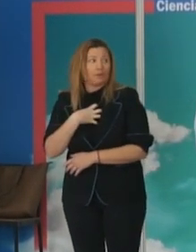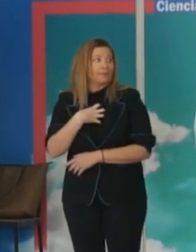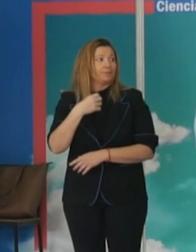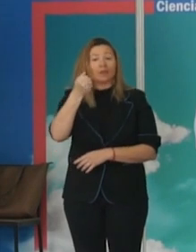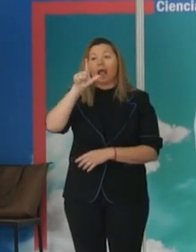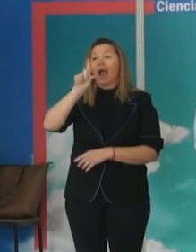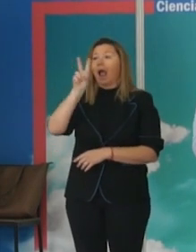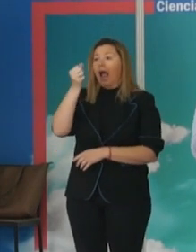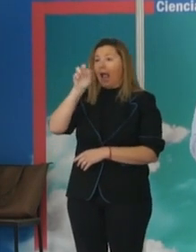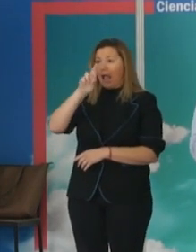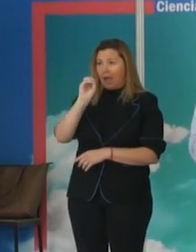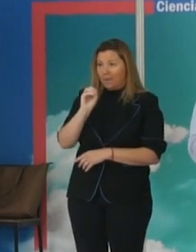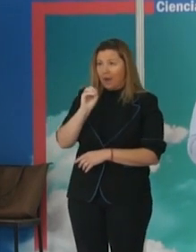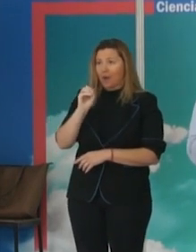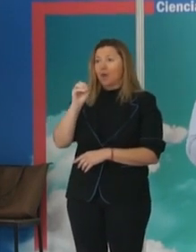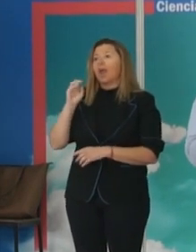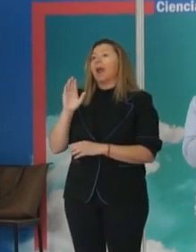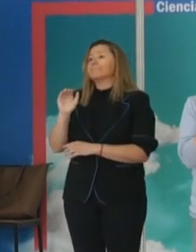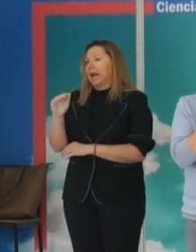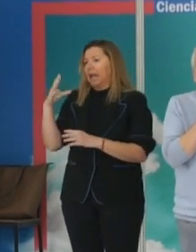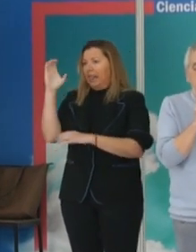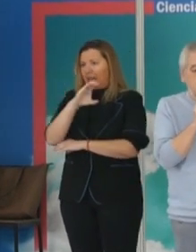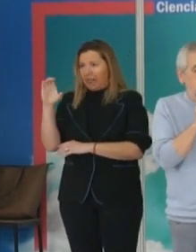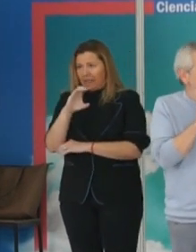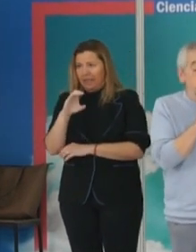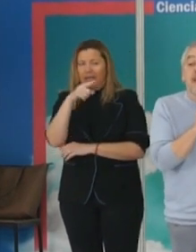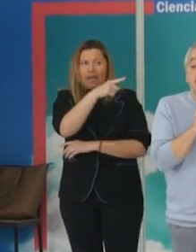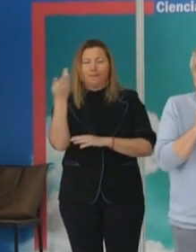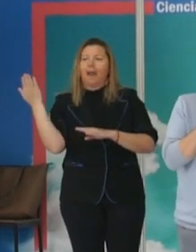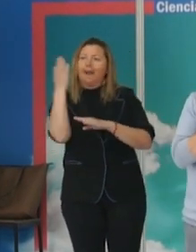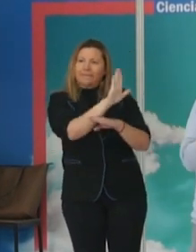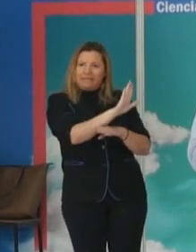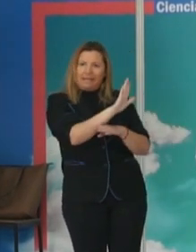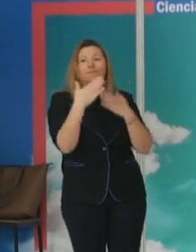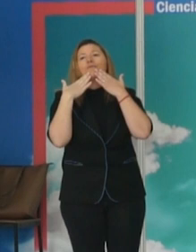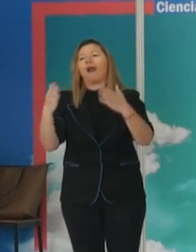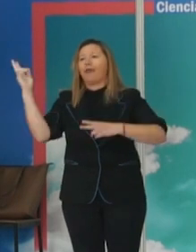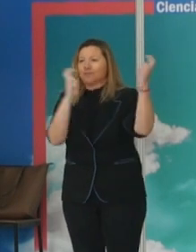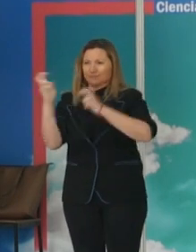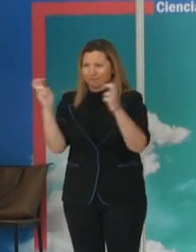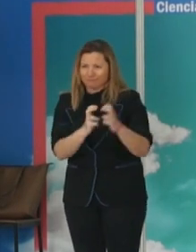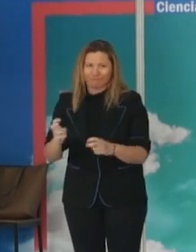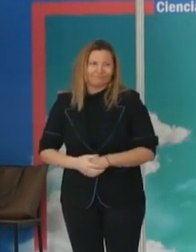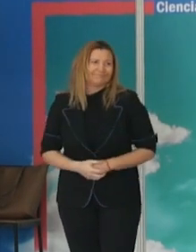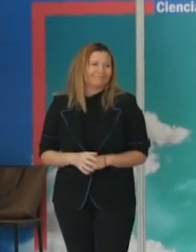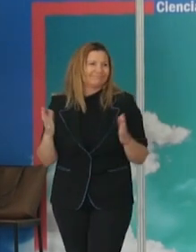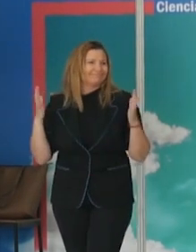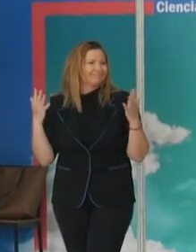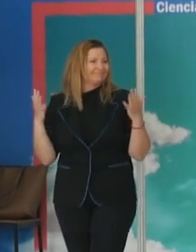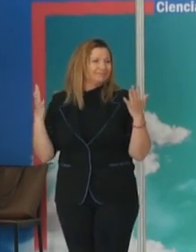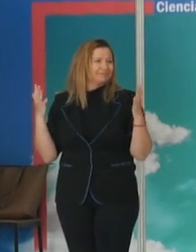Rodríguez, del Parque de las Ciencias, que nos va a presentar a la ponente de hoy. Gracias por venir.